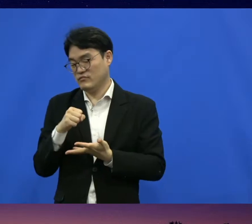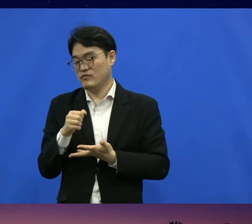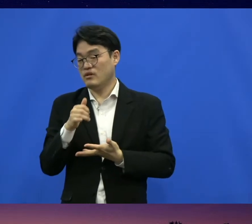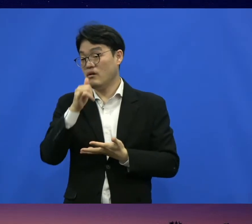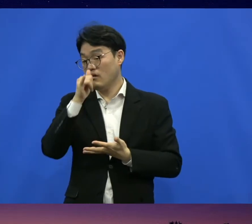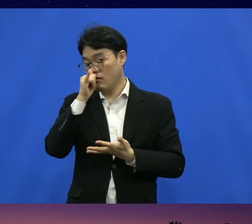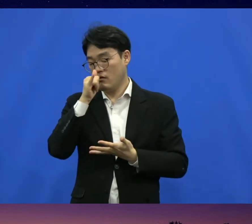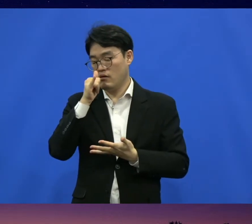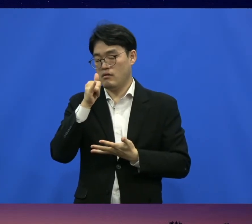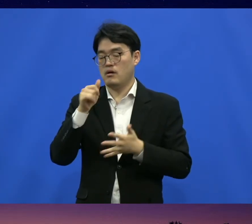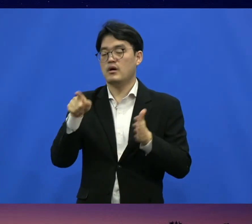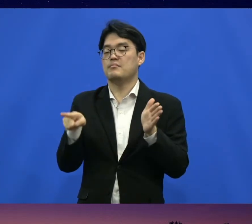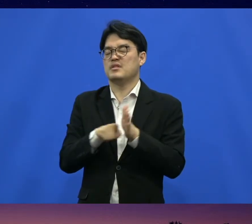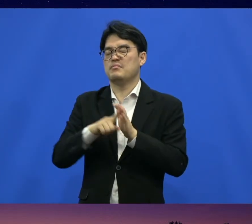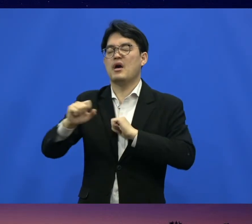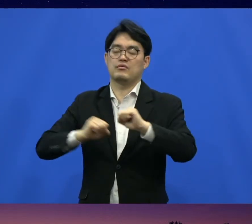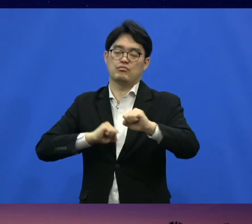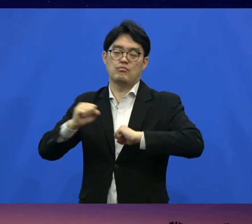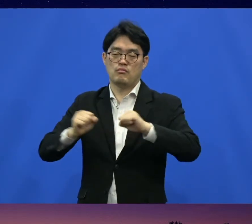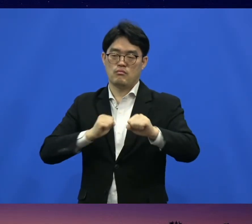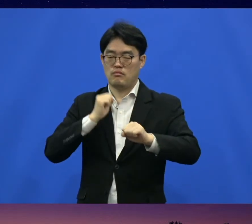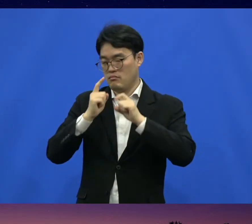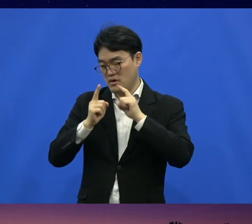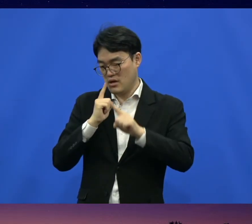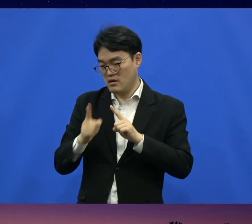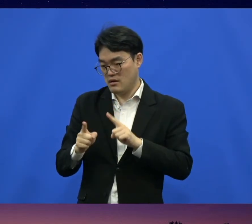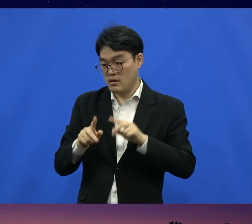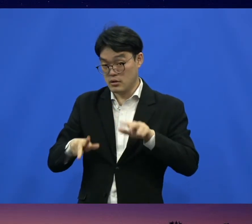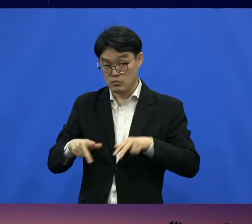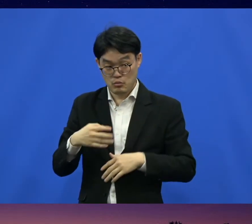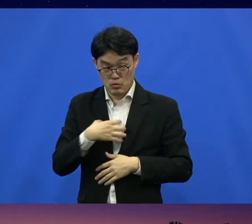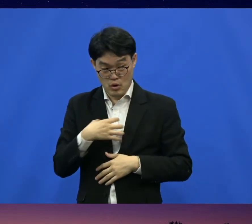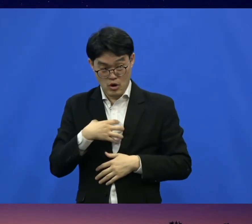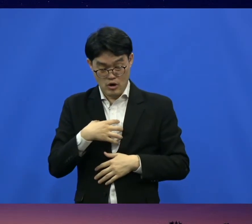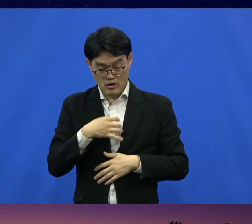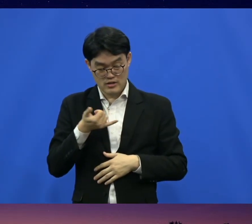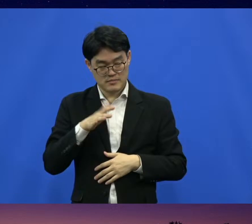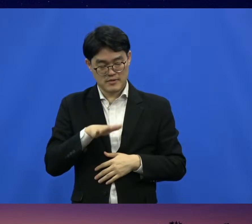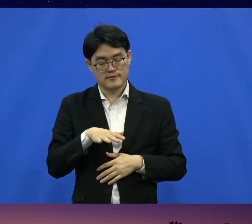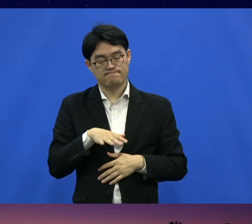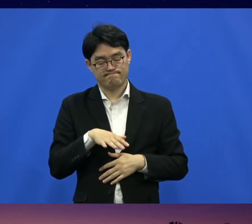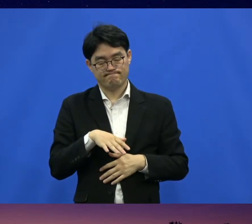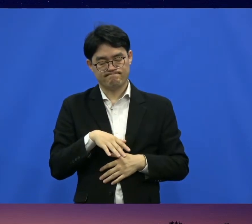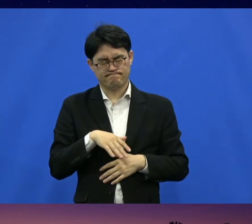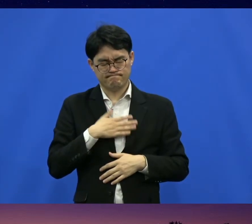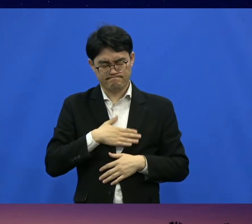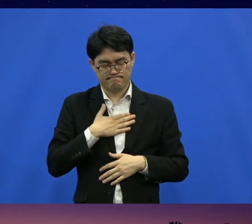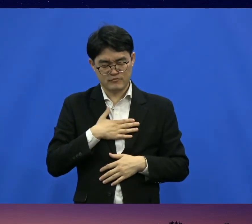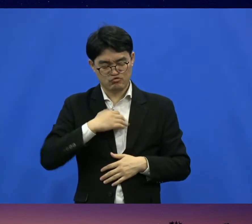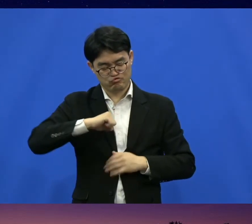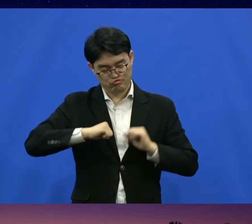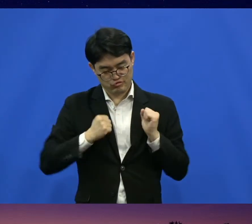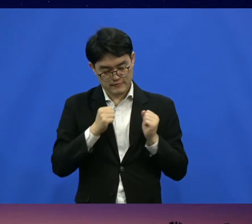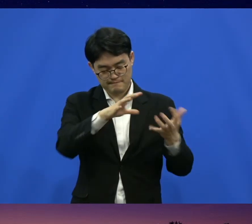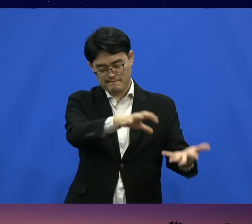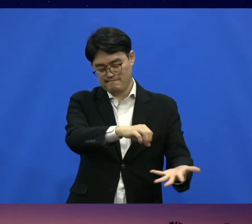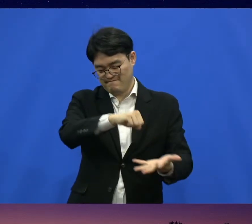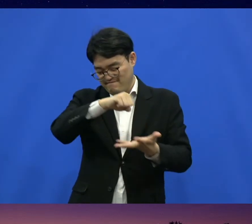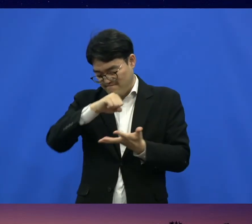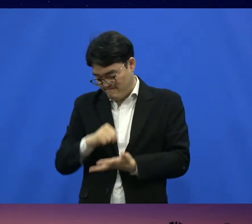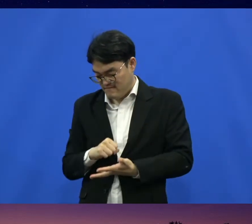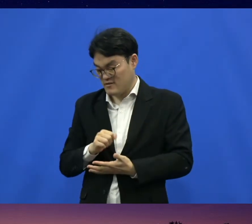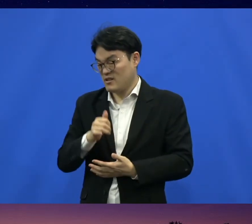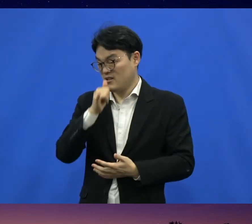당장 손해볼 수도 있지만 그는 그것을 기피하지 않았습니다. 여러분, 우리가 살아가는 현실에서 우리 자신도 모르게